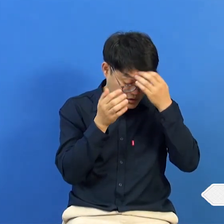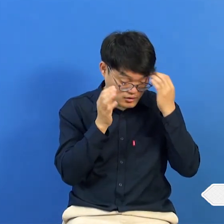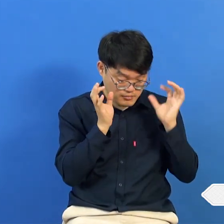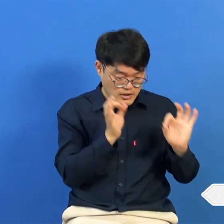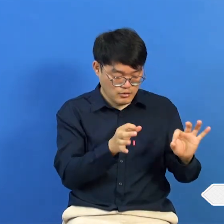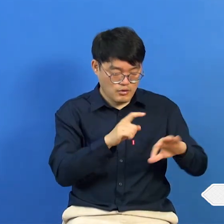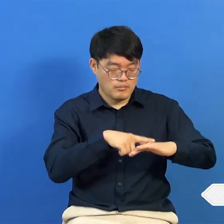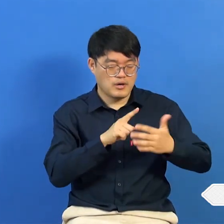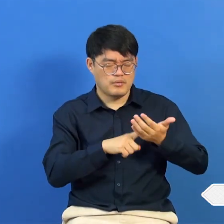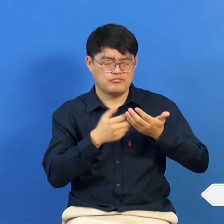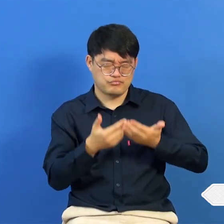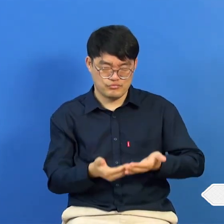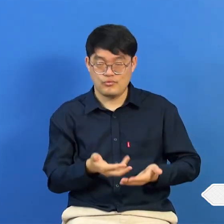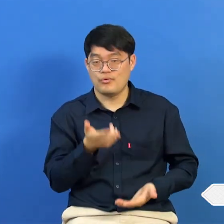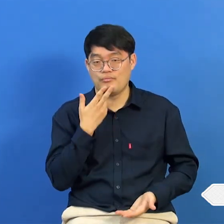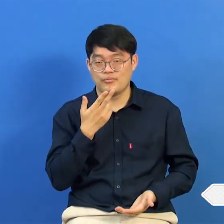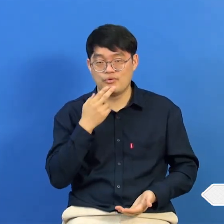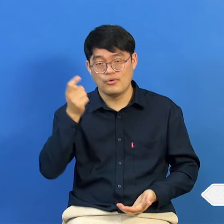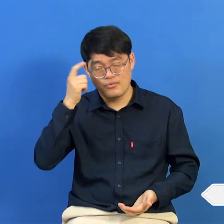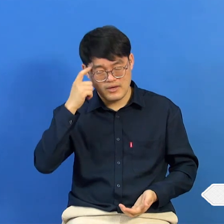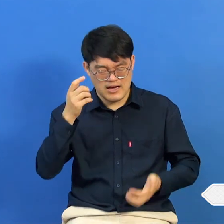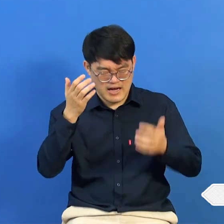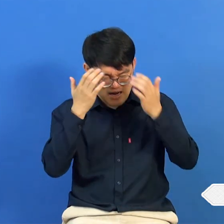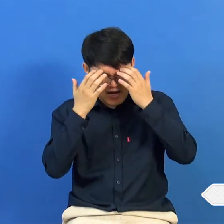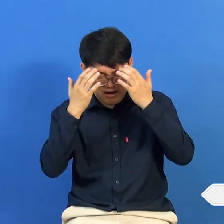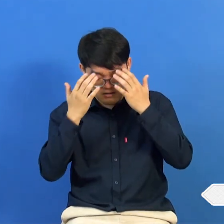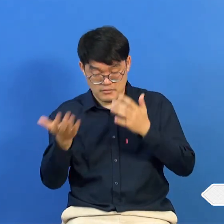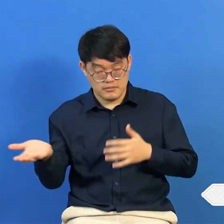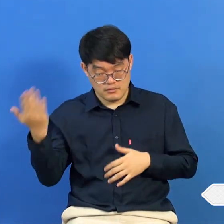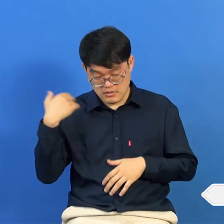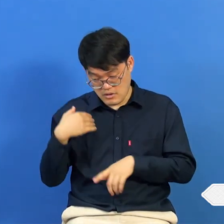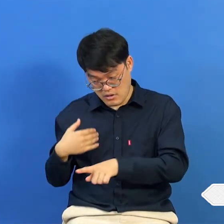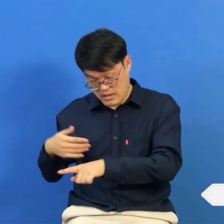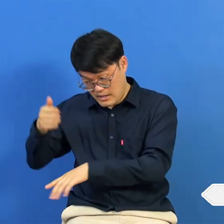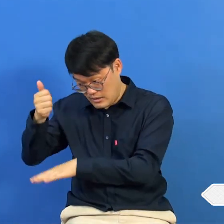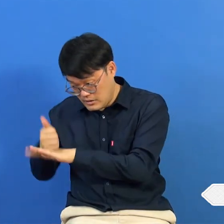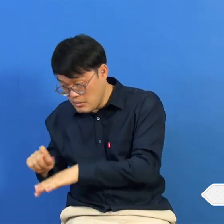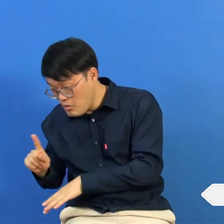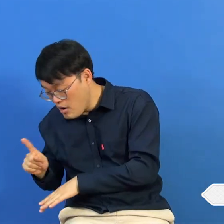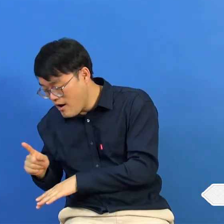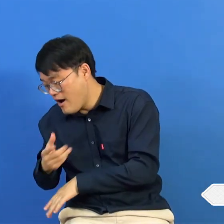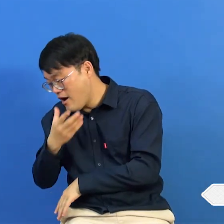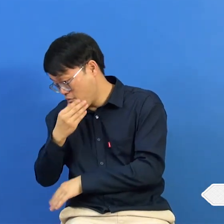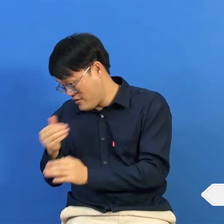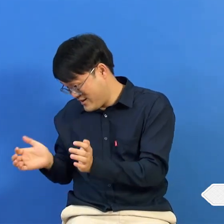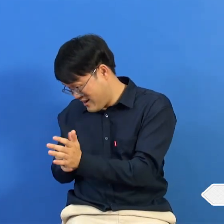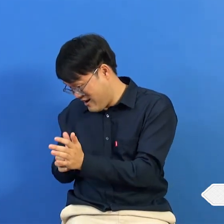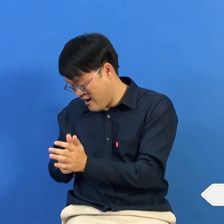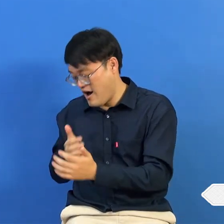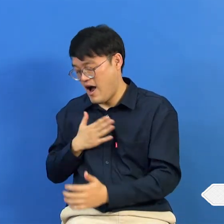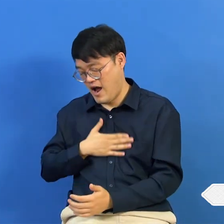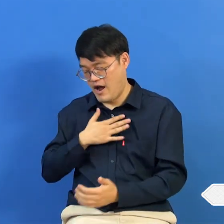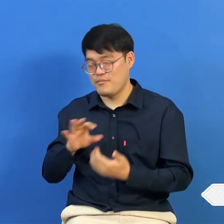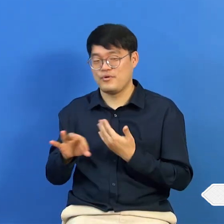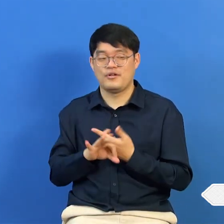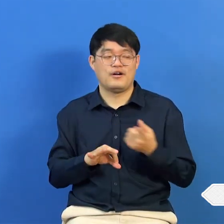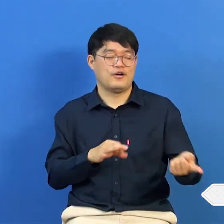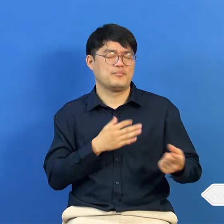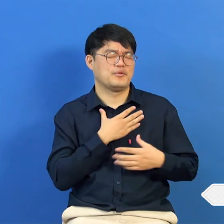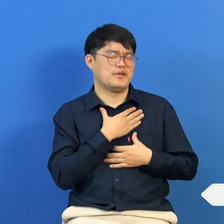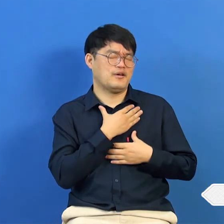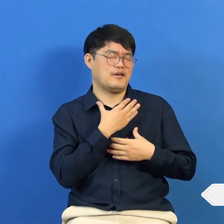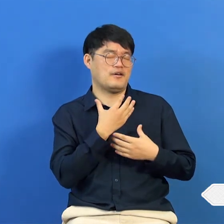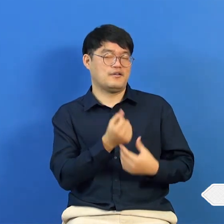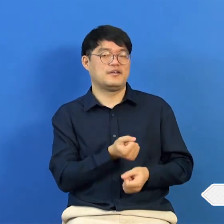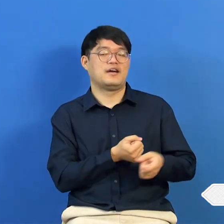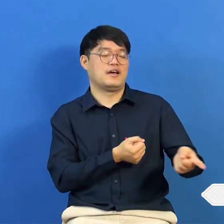무겁지 않습니다. 그전에는 그냥 못 견디도록 마음이 무거웠는데 끝이 해피엔딩이라는 걸 알고 나면, 아, 그래,